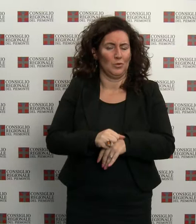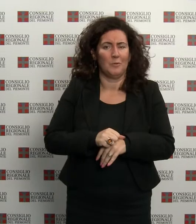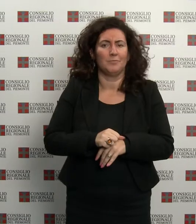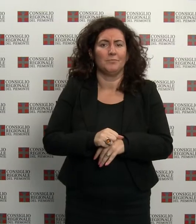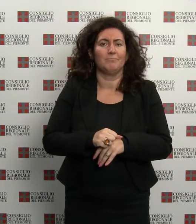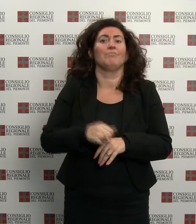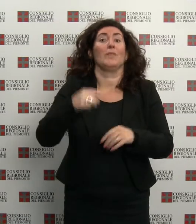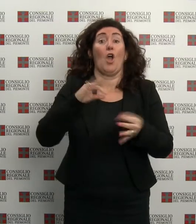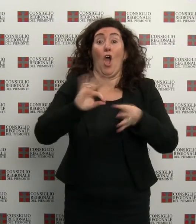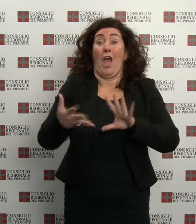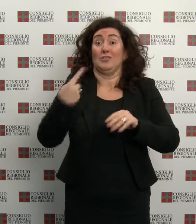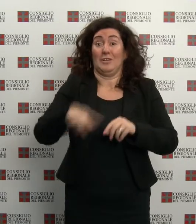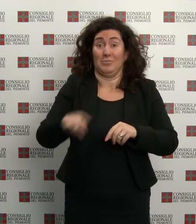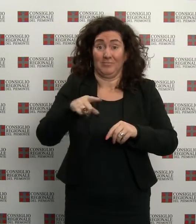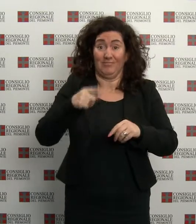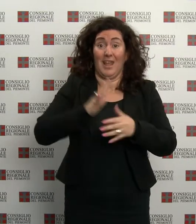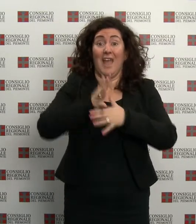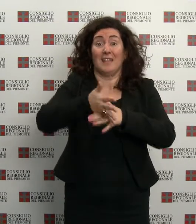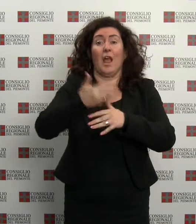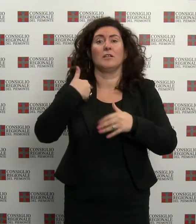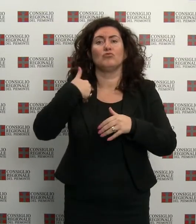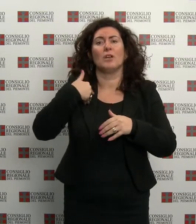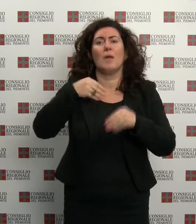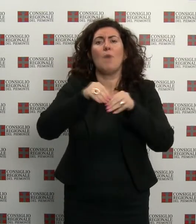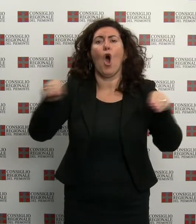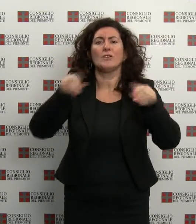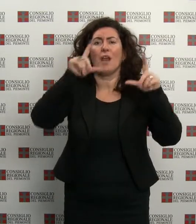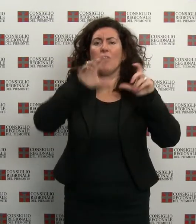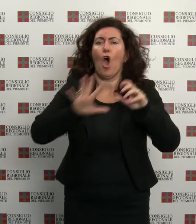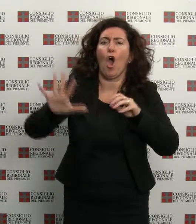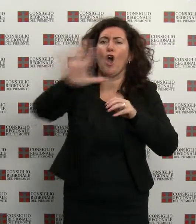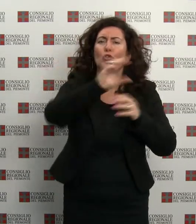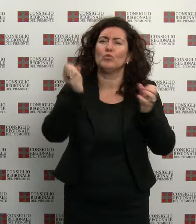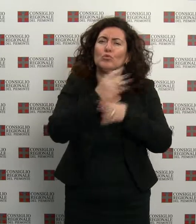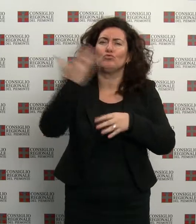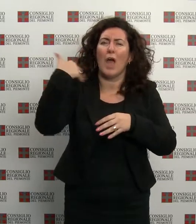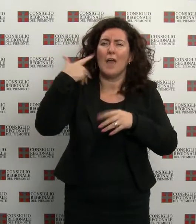esposta nell'androne di Palazzo Lascaris una mostra fotografica con le immagini della tragedia.